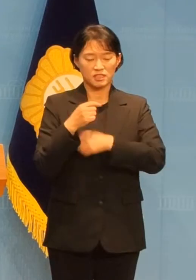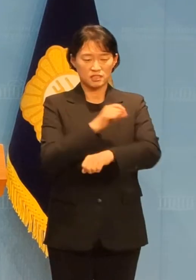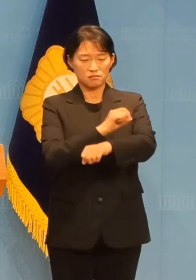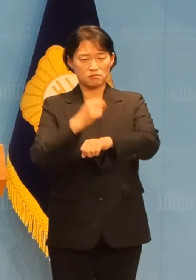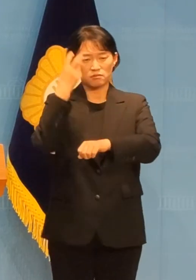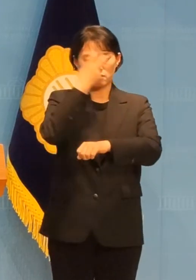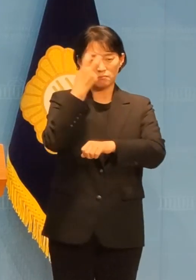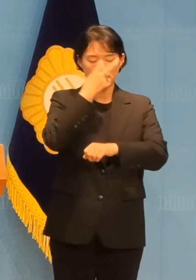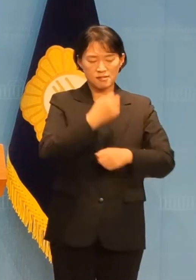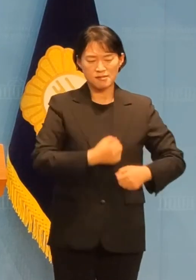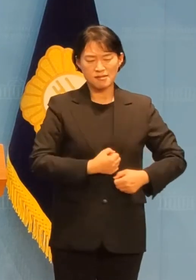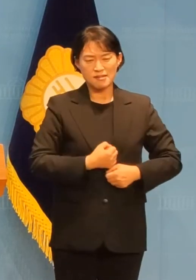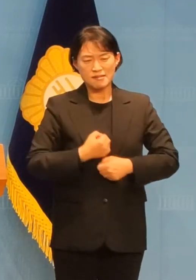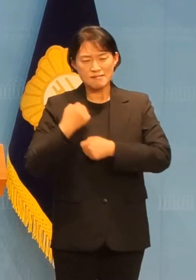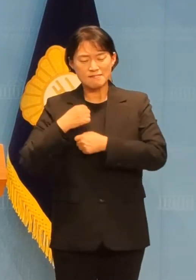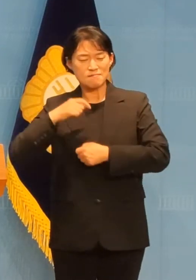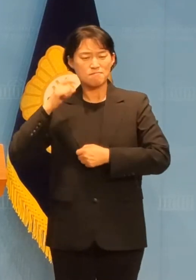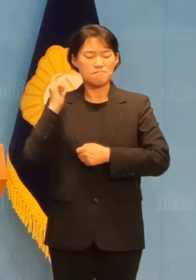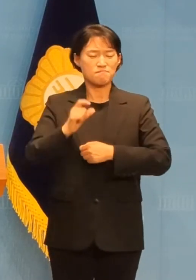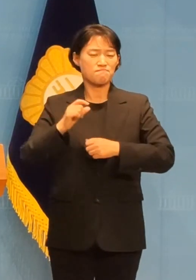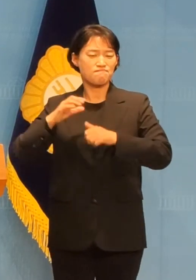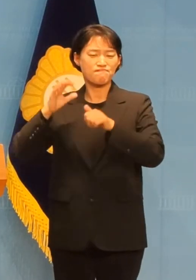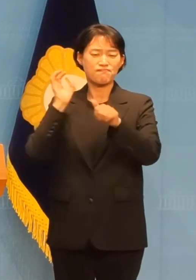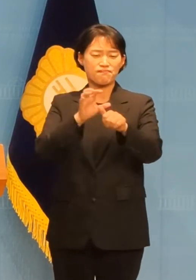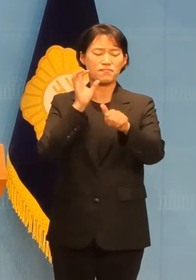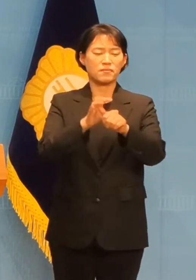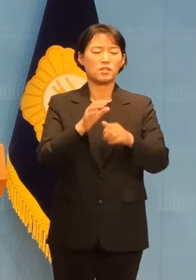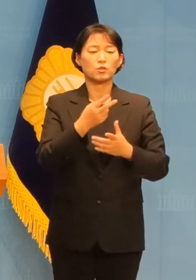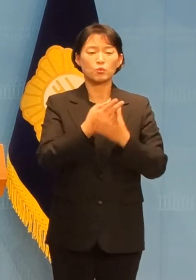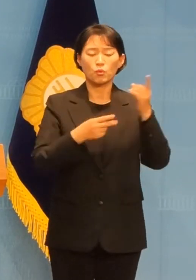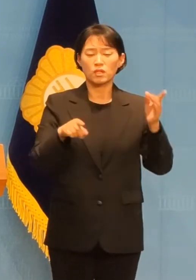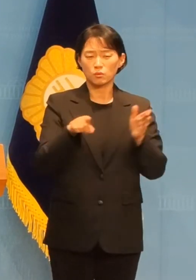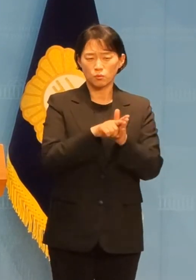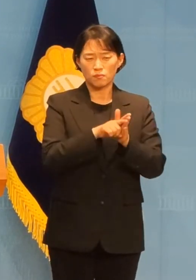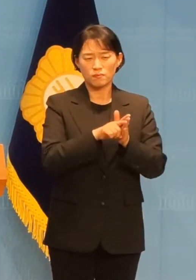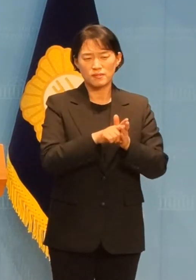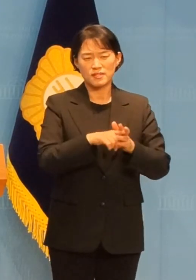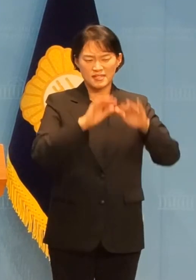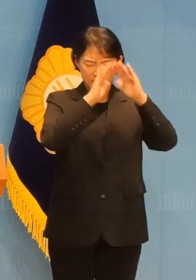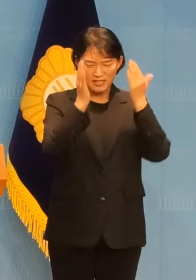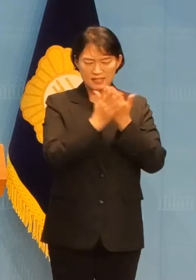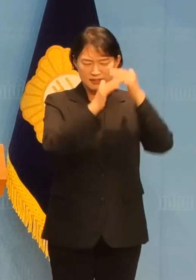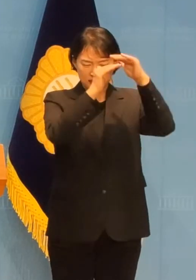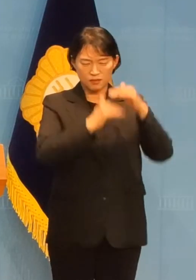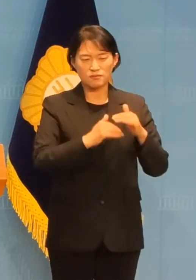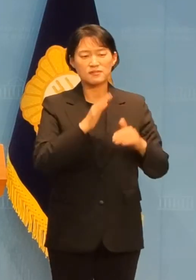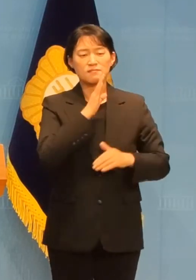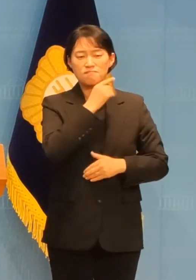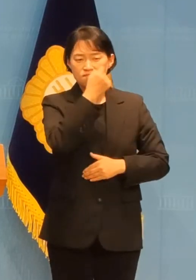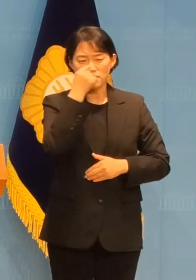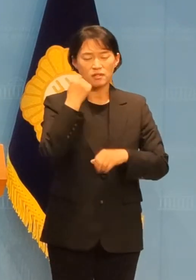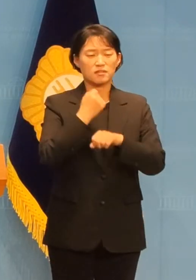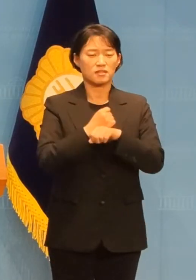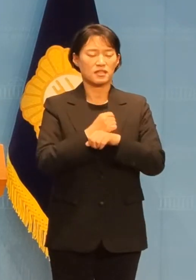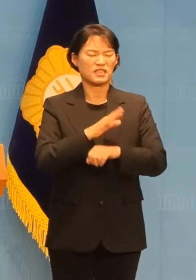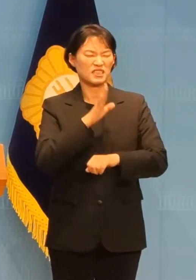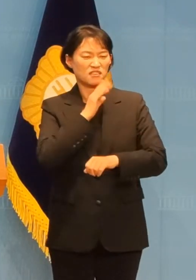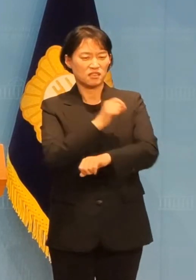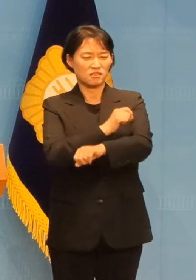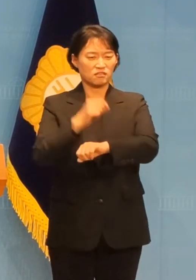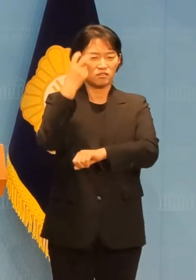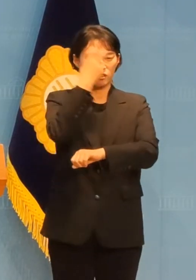특검의 직무유기를 강력히 규탄하며 통일교 게이트의 실체적 진실을 밝힐 진짜 특검